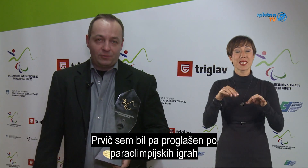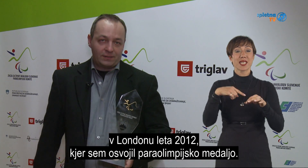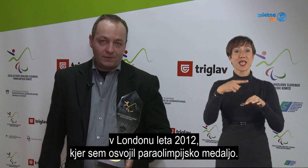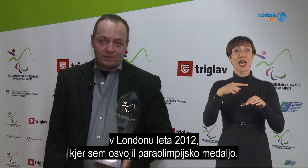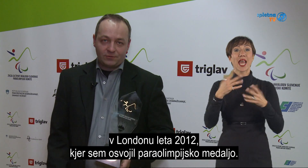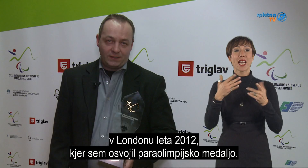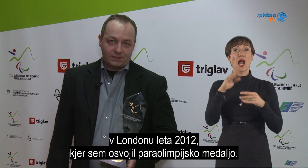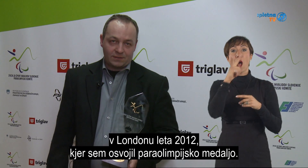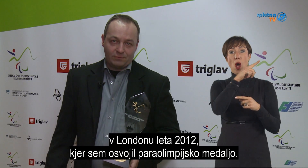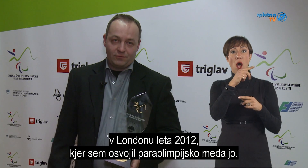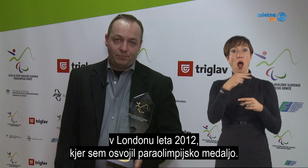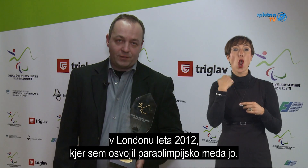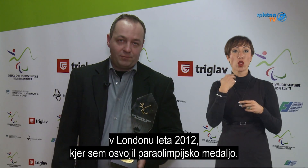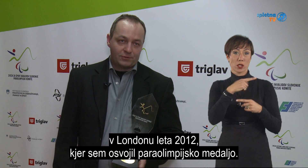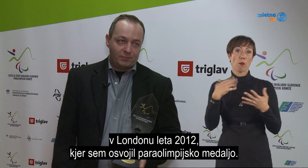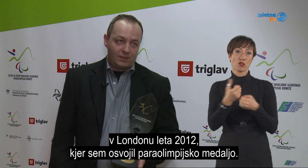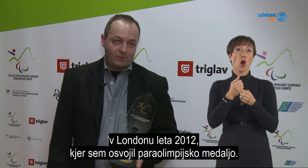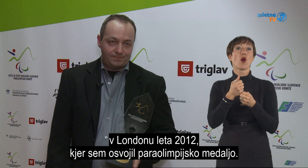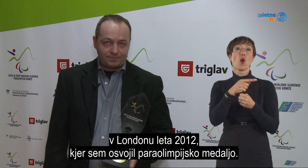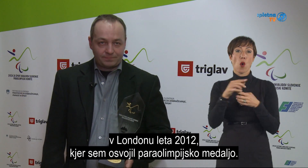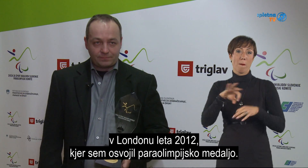leta 2012, kjer sem osvojil paraolimpijsko medaljo.